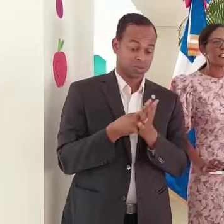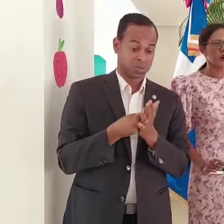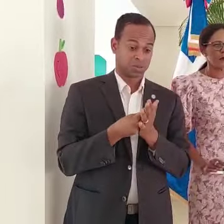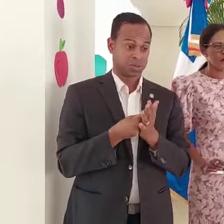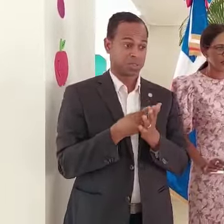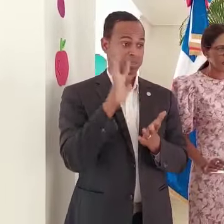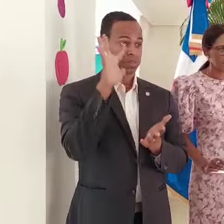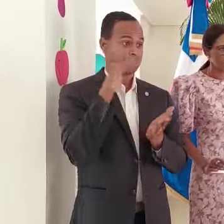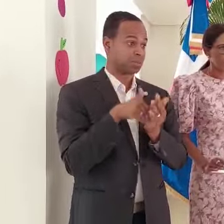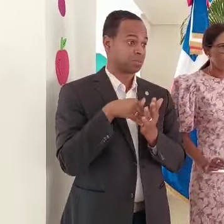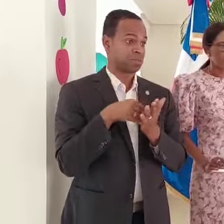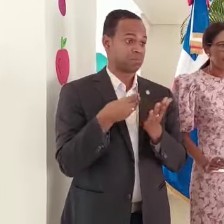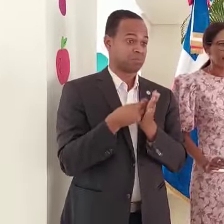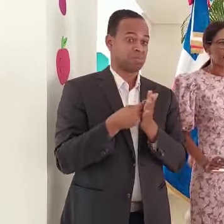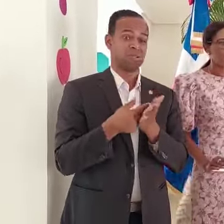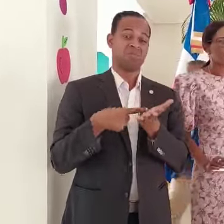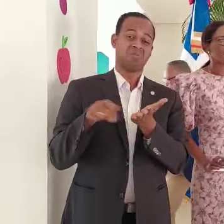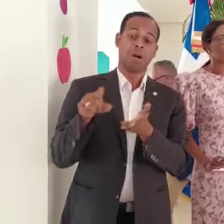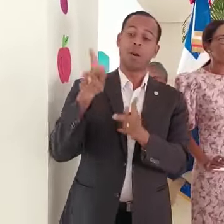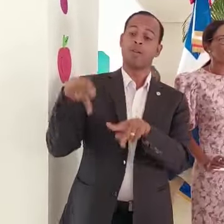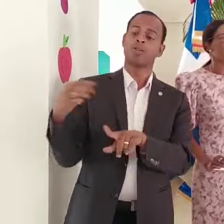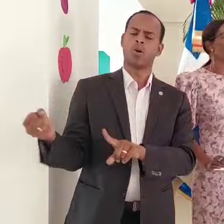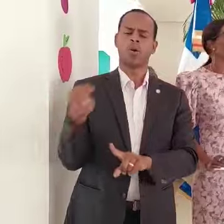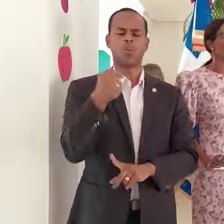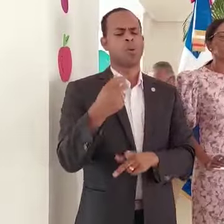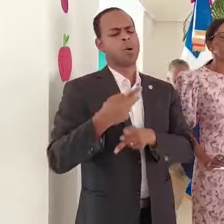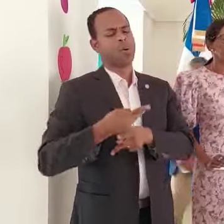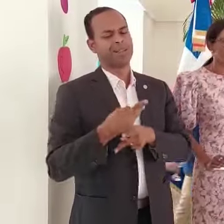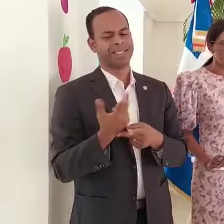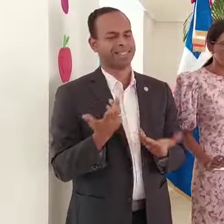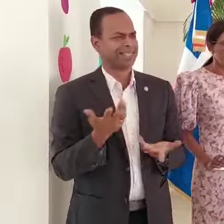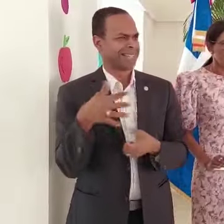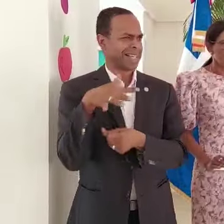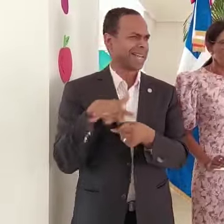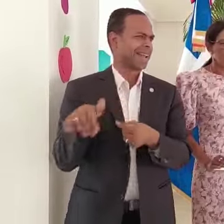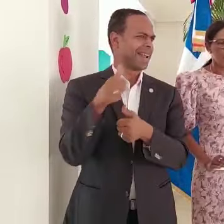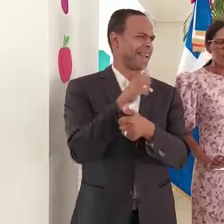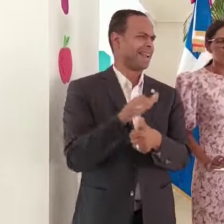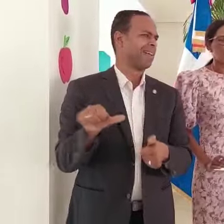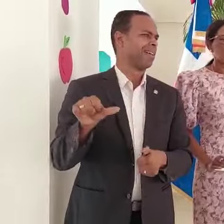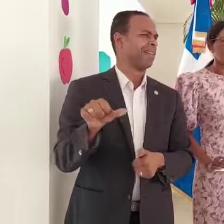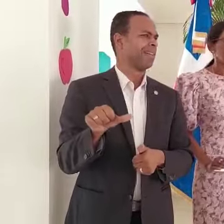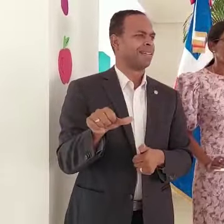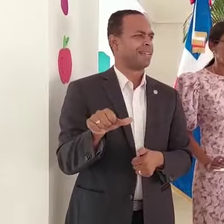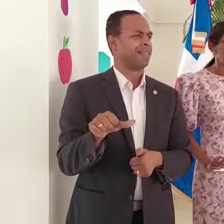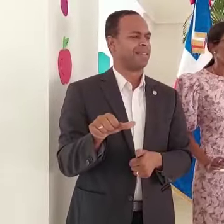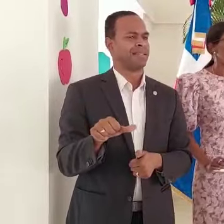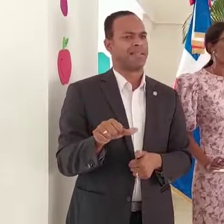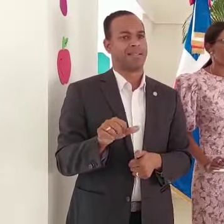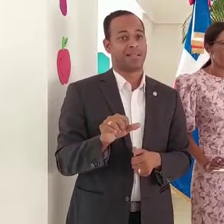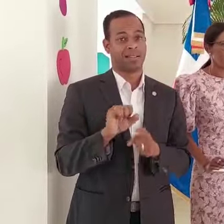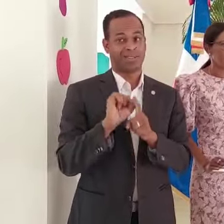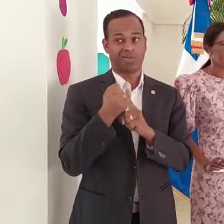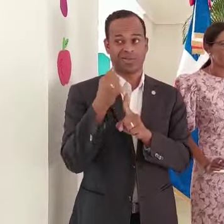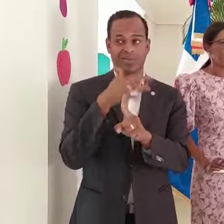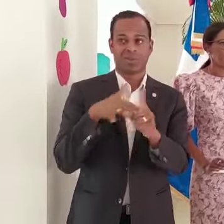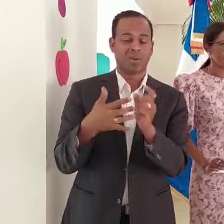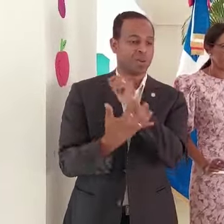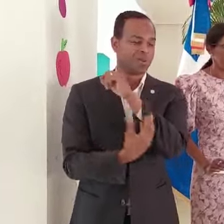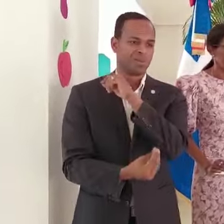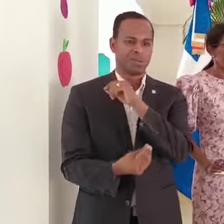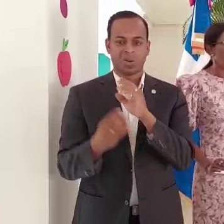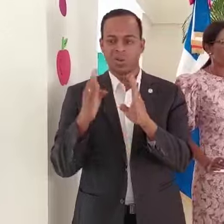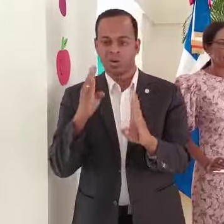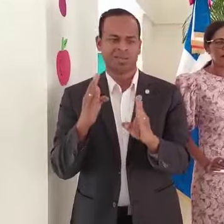más de 5,000 pesos para que una persona en cualquier sector con condiciones deplorables se